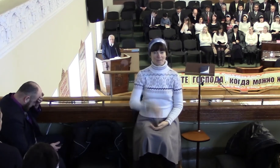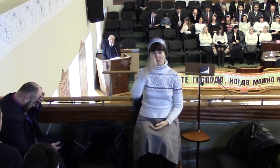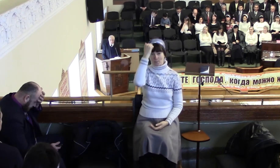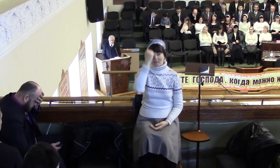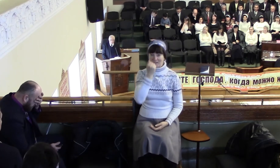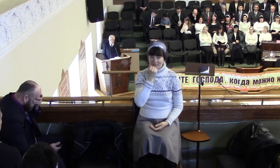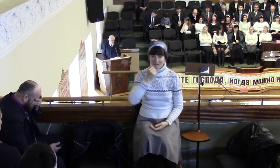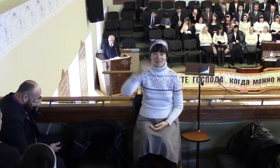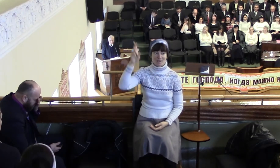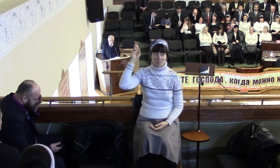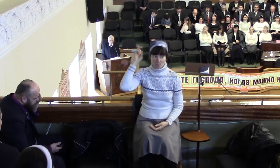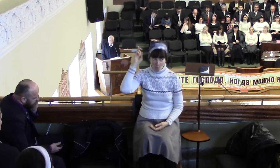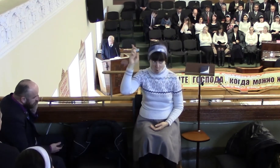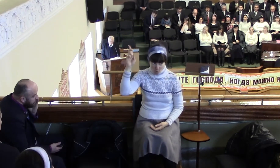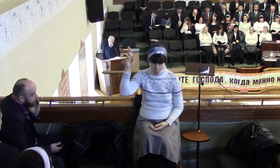Благодарение Богу,